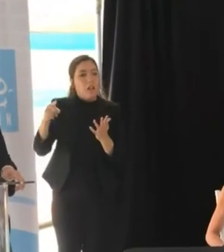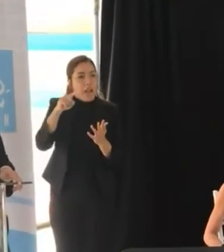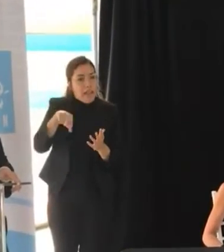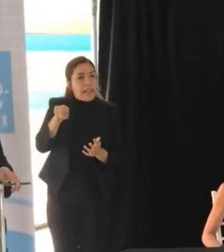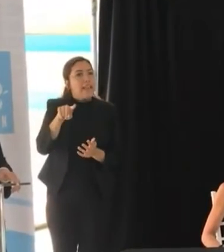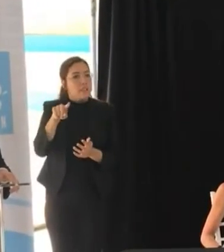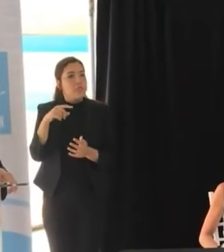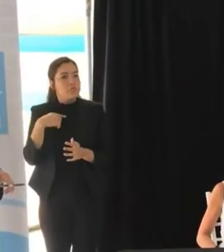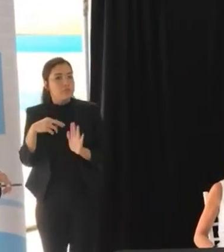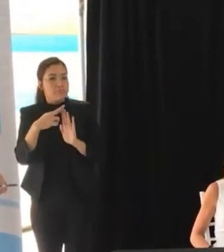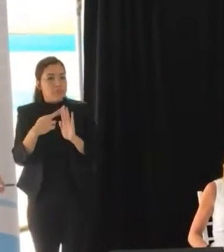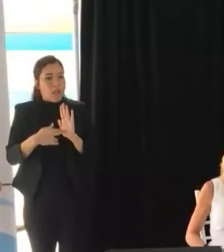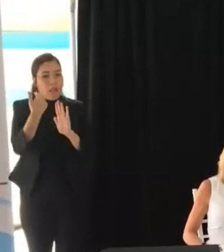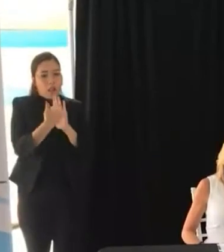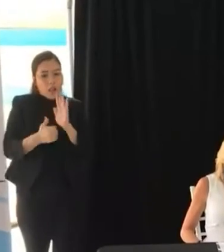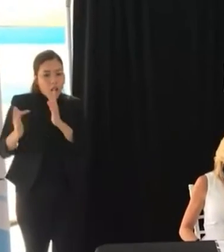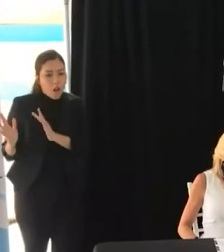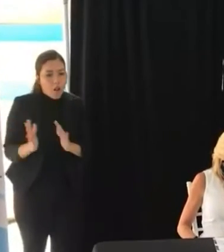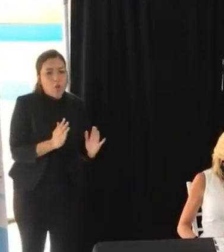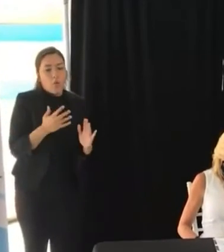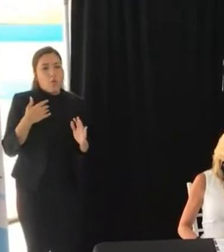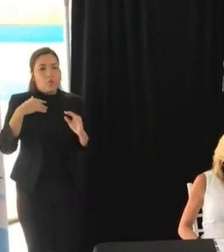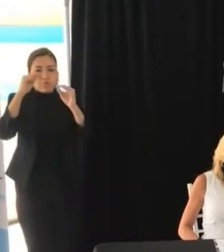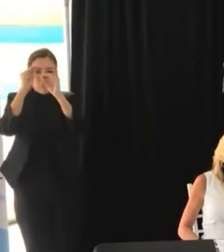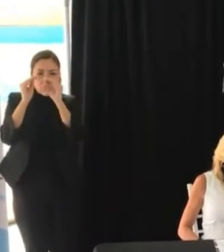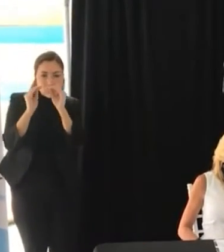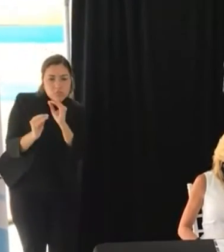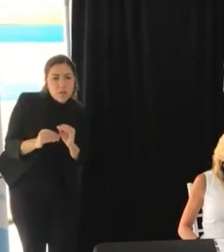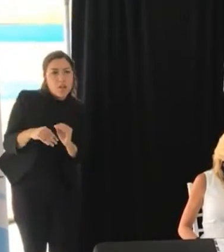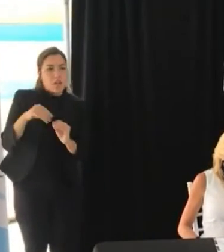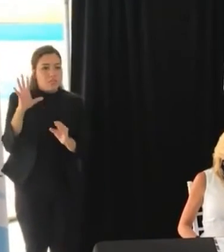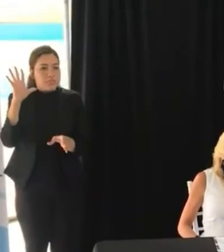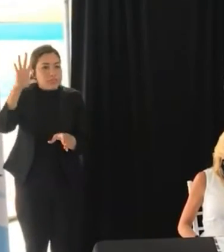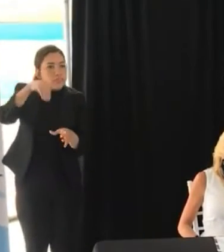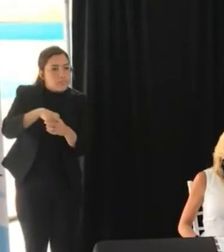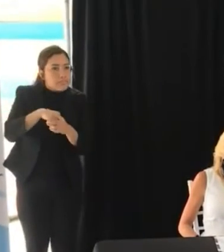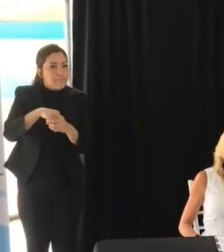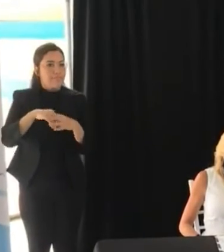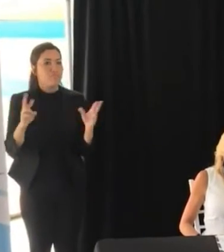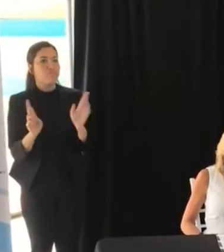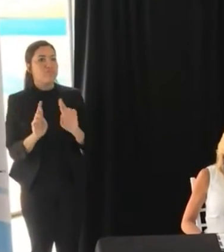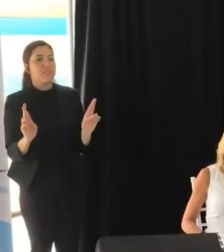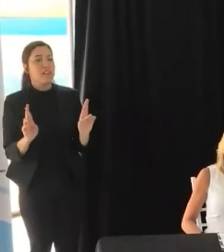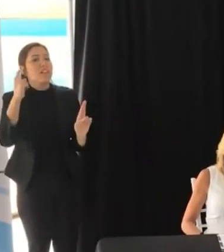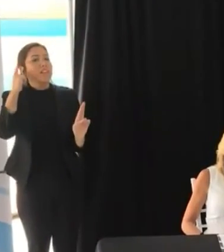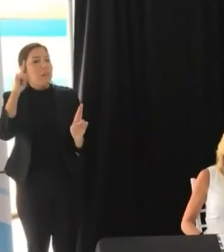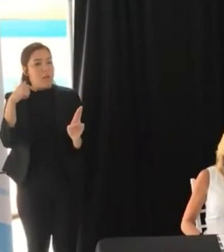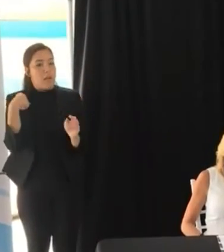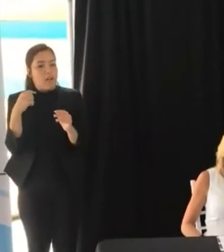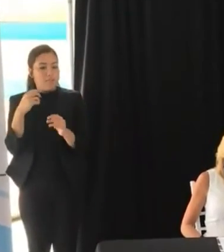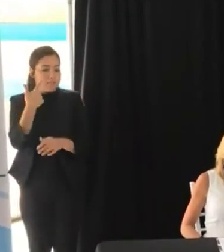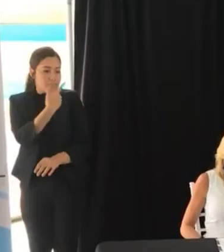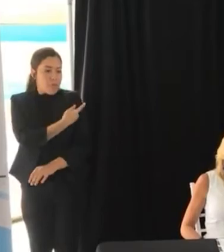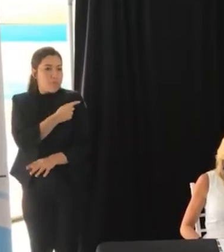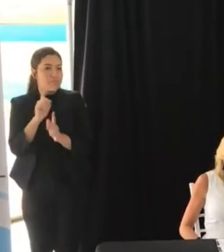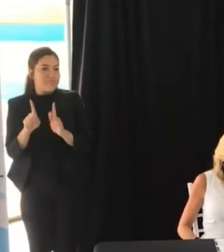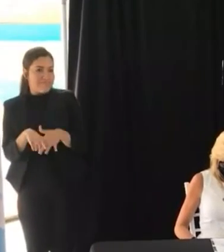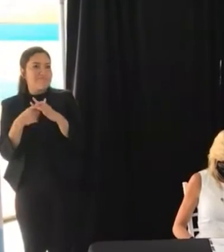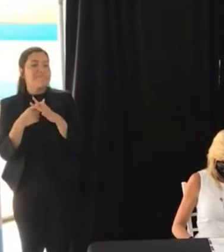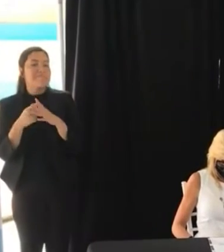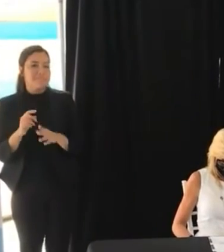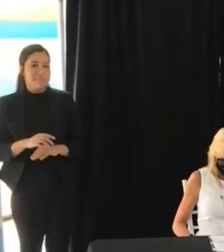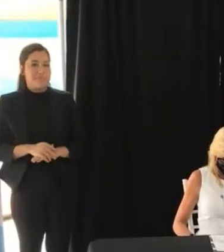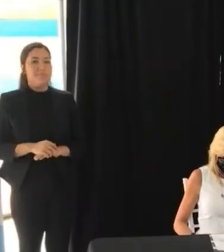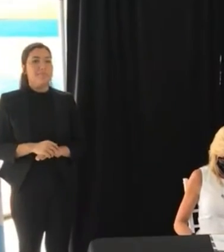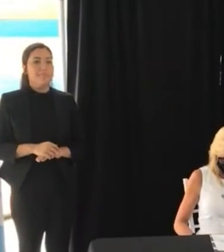de educación. Todo eso ha estado contenido dentro del plan de vacunación, dentro de las llamadas fases de vacunación. Y